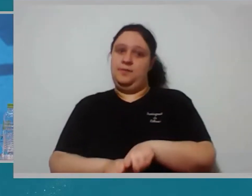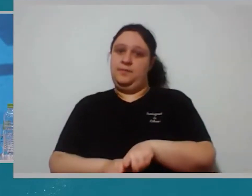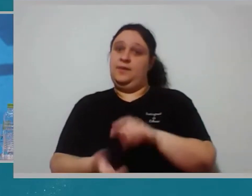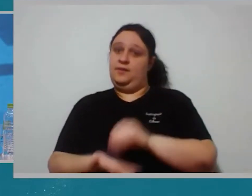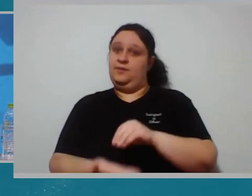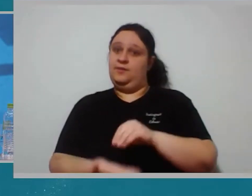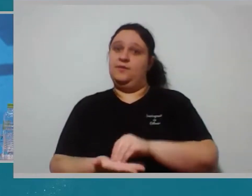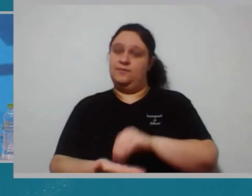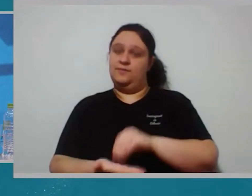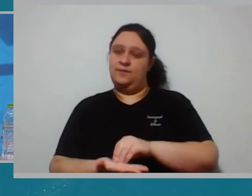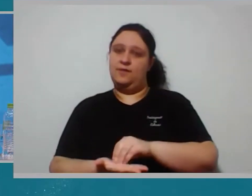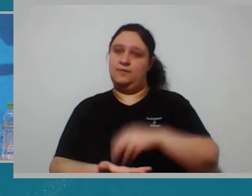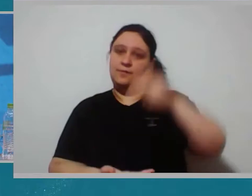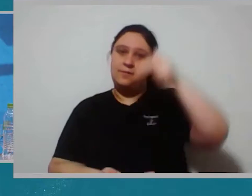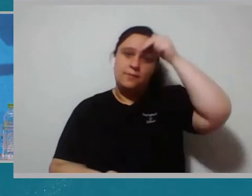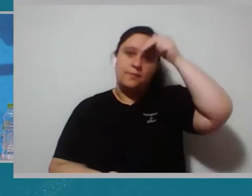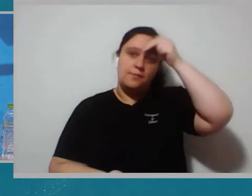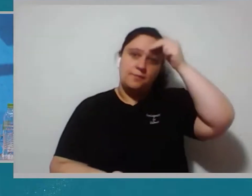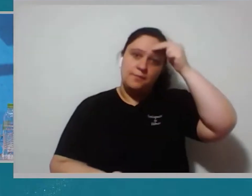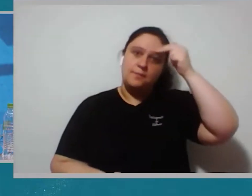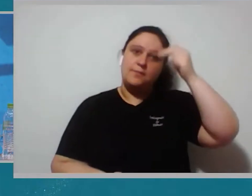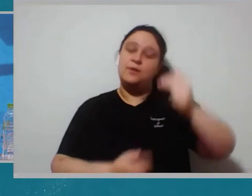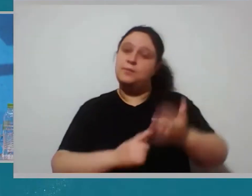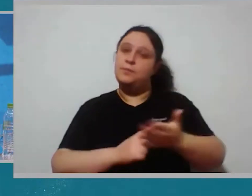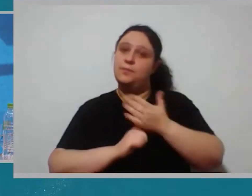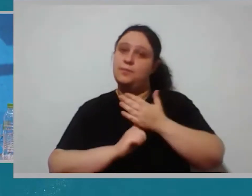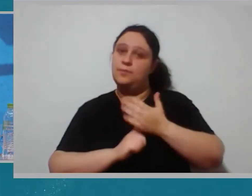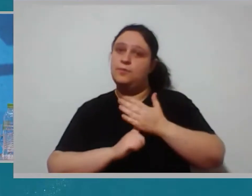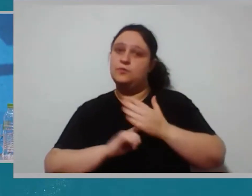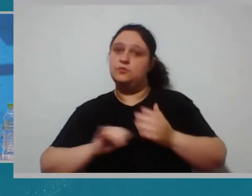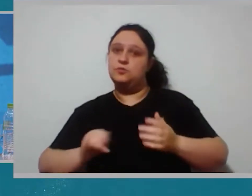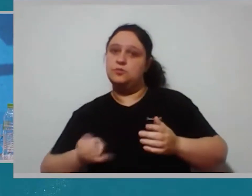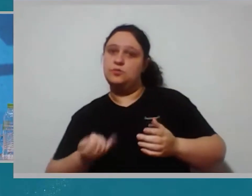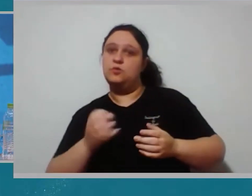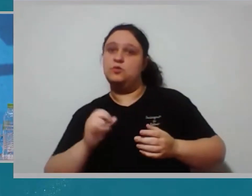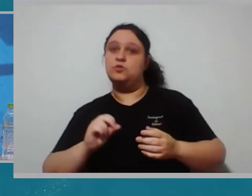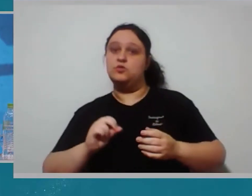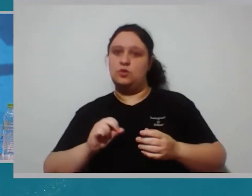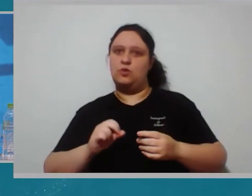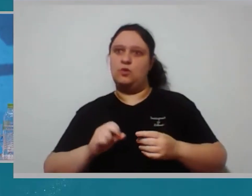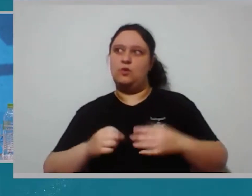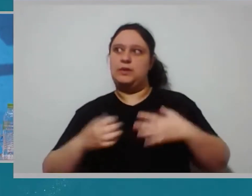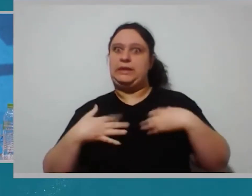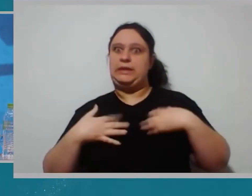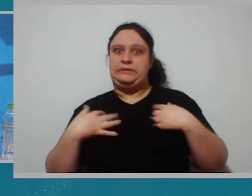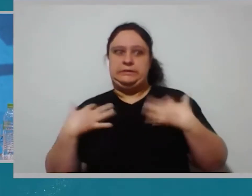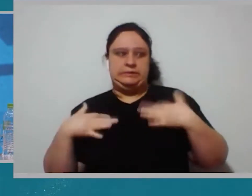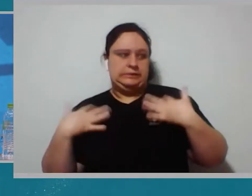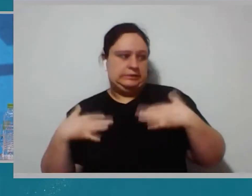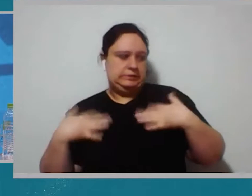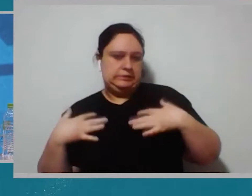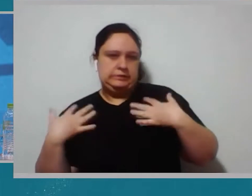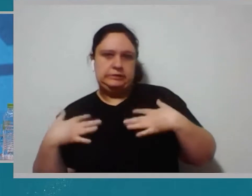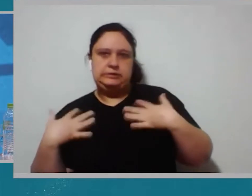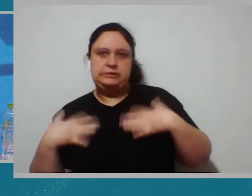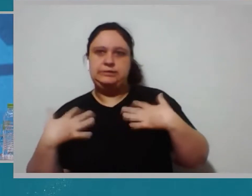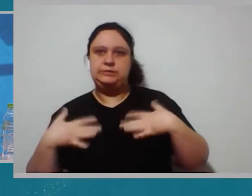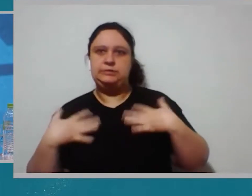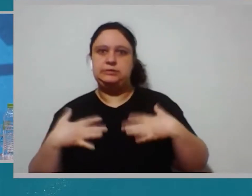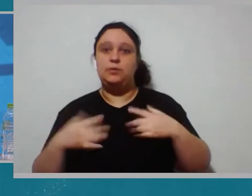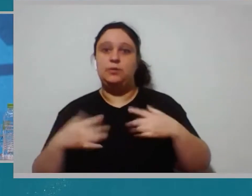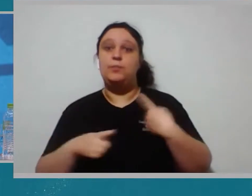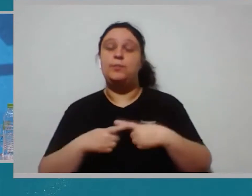claro do livro de Jó. Eu fiquei estremecido, porque esse livro de Jó retrata